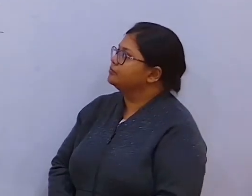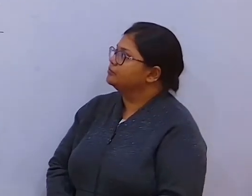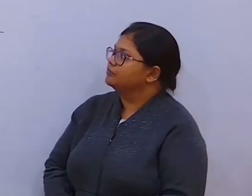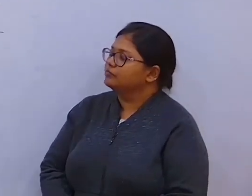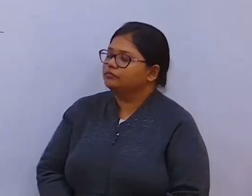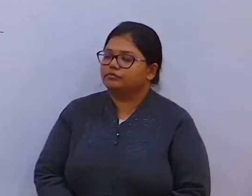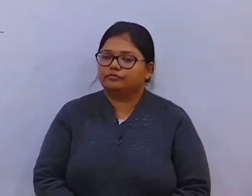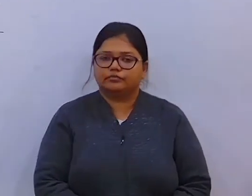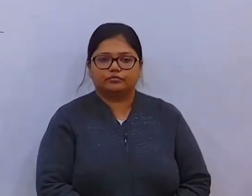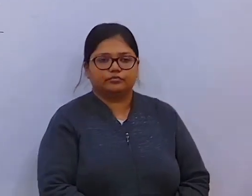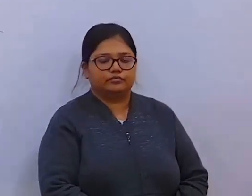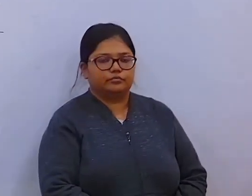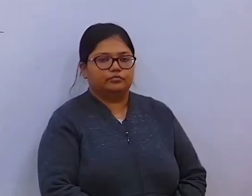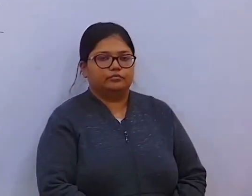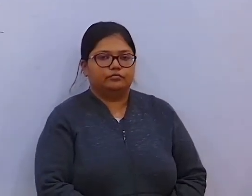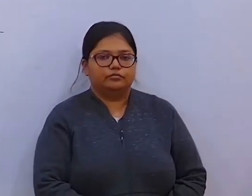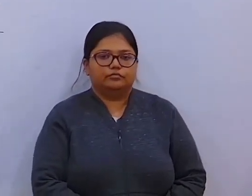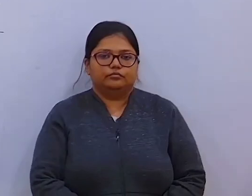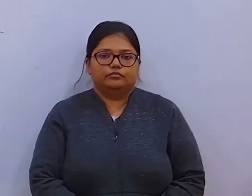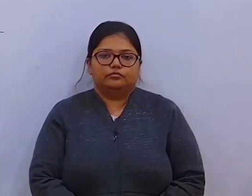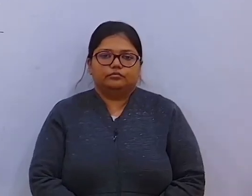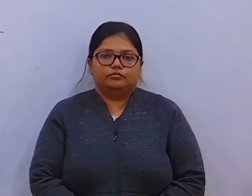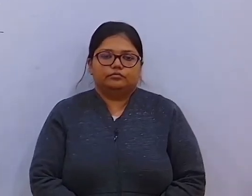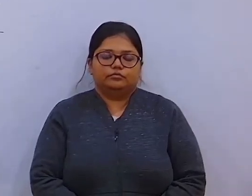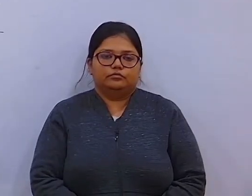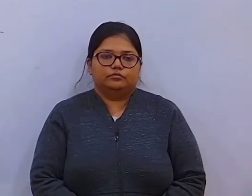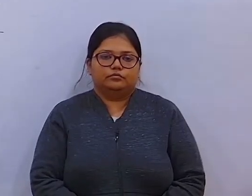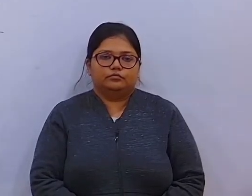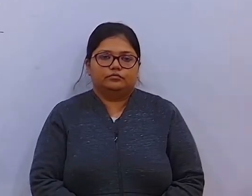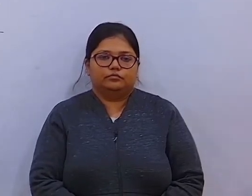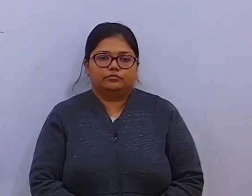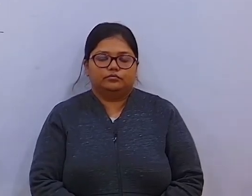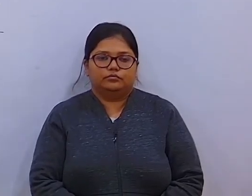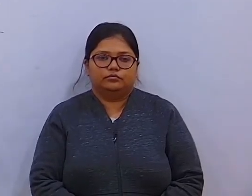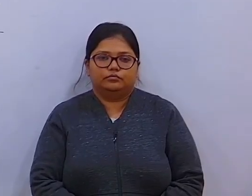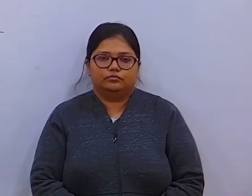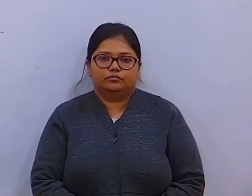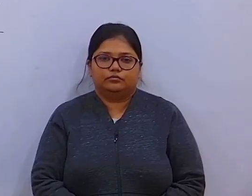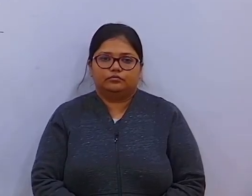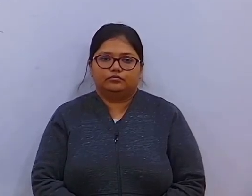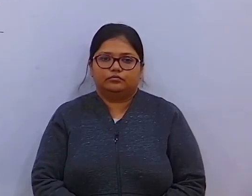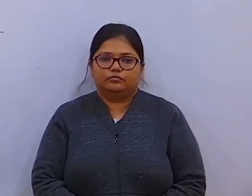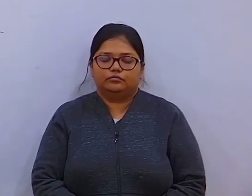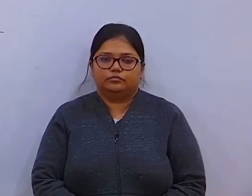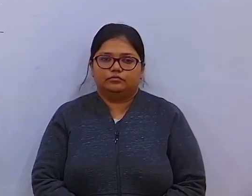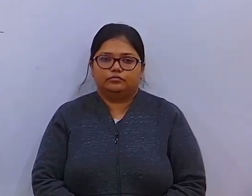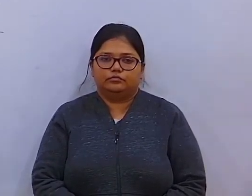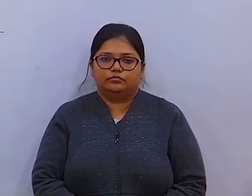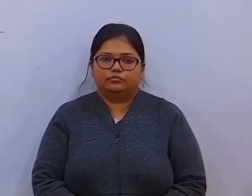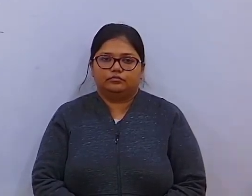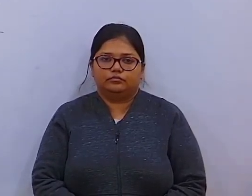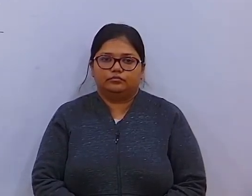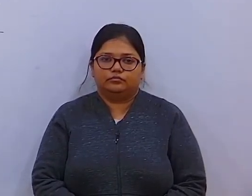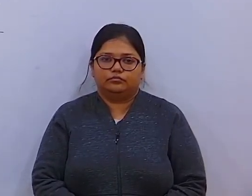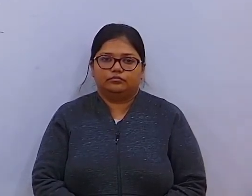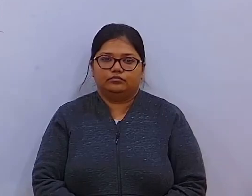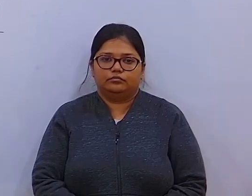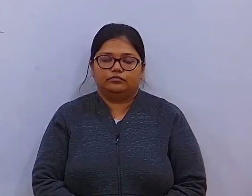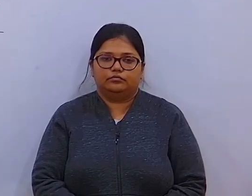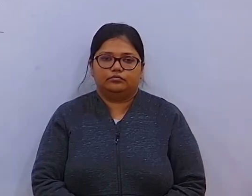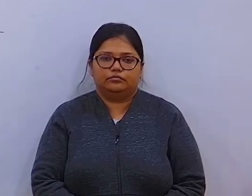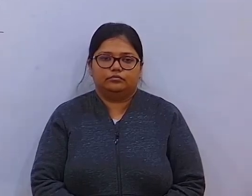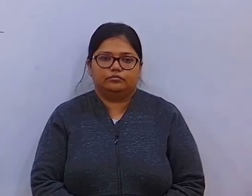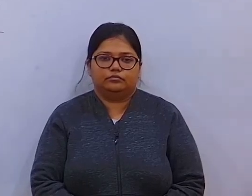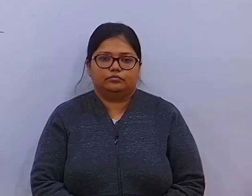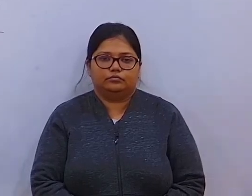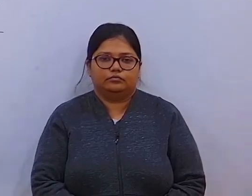फिर दूसरा है उत्तरी शीत कटिबंध, फिर है उत्तरी शीतोष्ण कटिबंध, फिर क्या है,